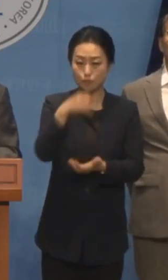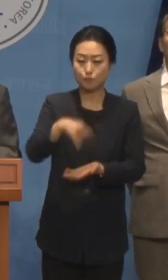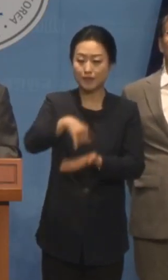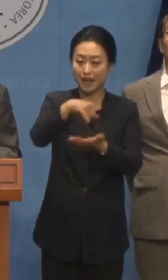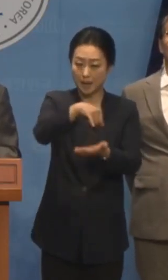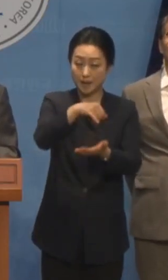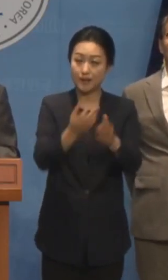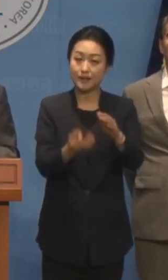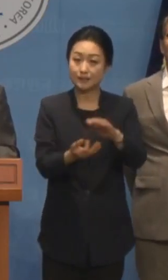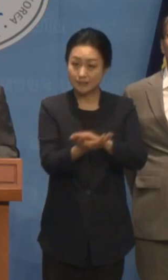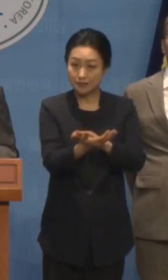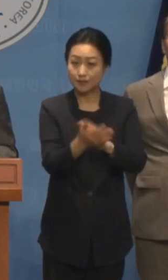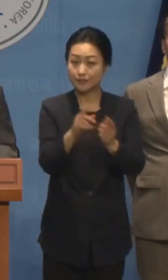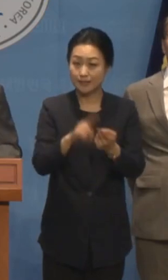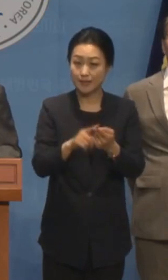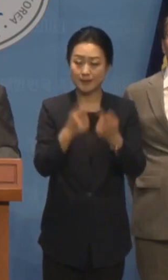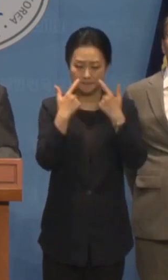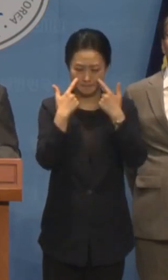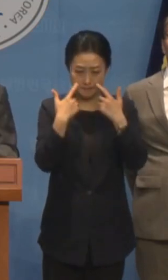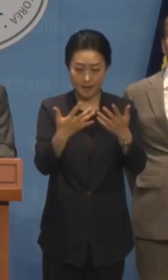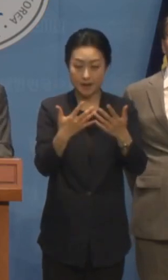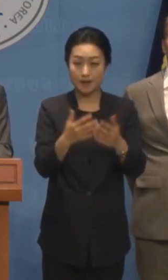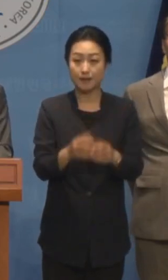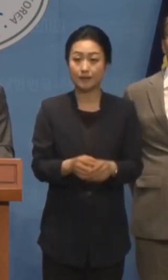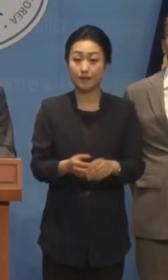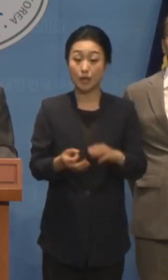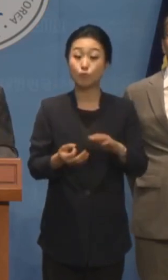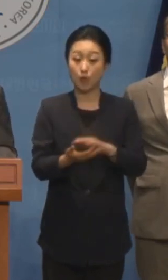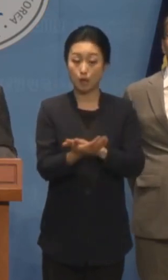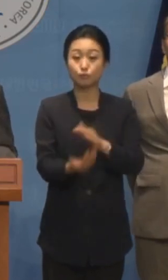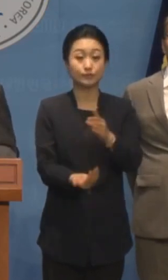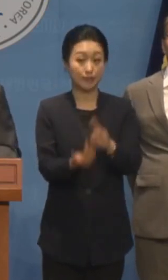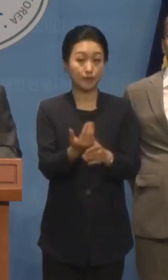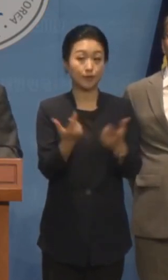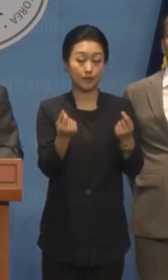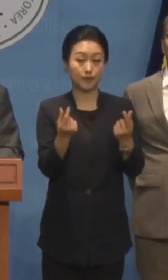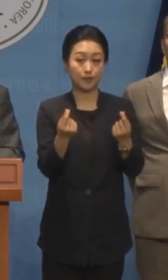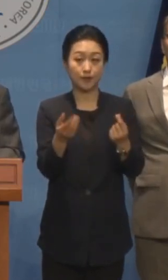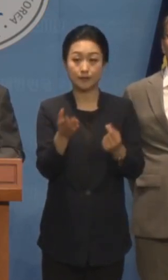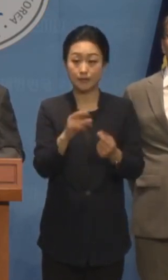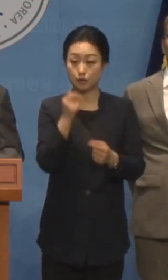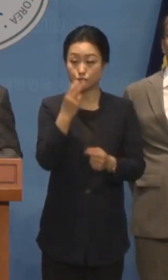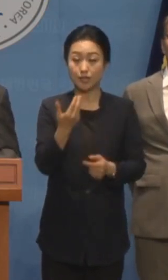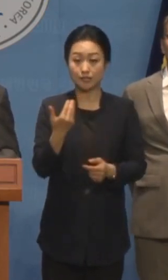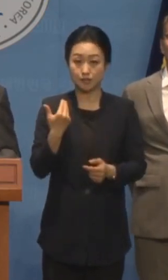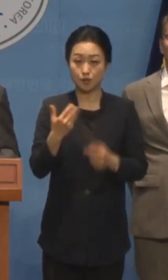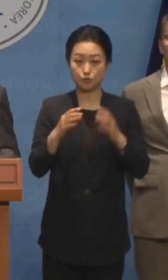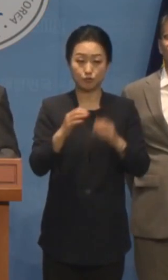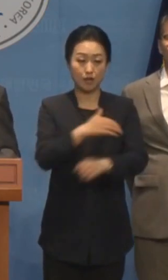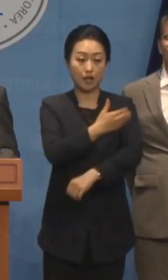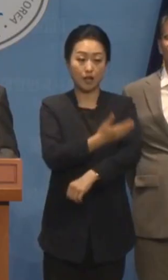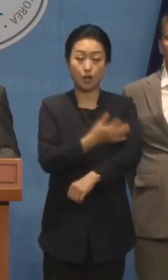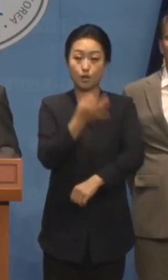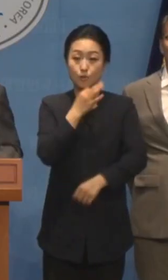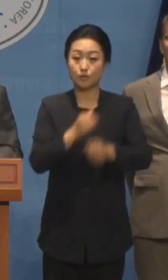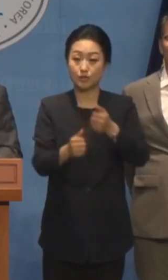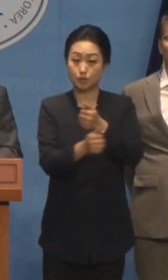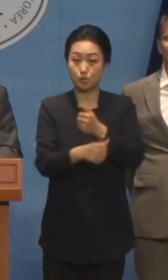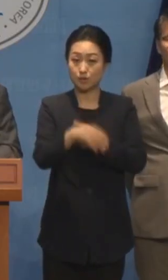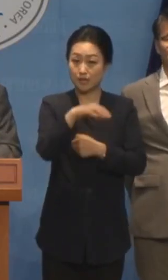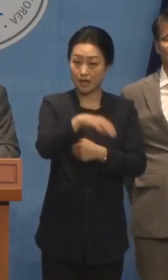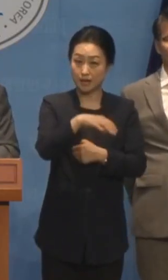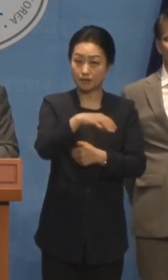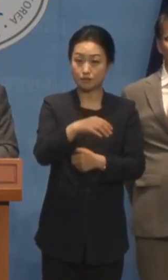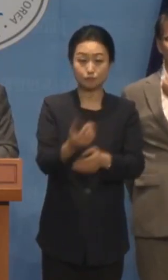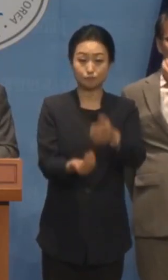사건의 사실관계는 명확합니다. 뇌물 수수 사건입니다. 그런데 두 달 전 권익위에서는 회개한 논리로